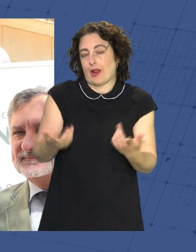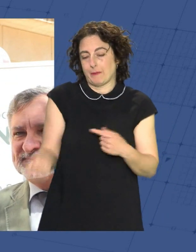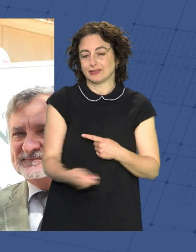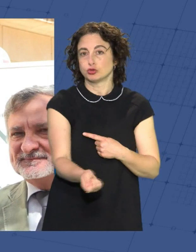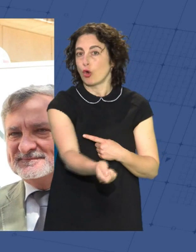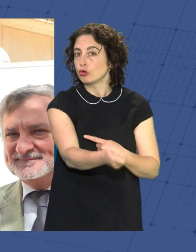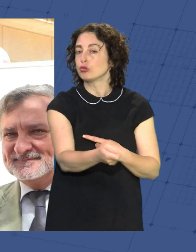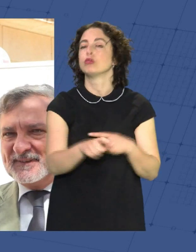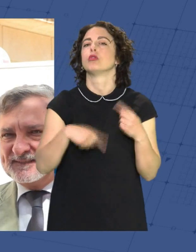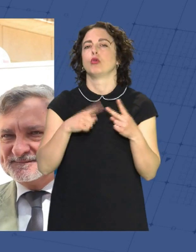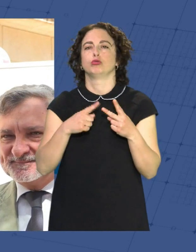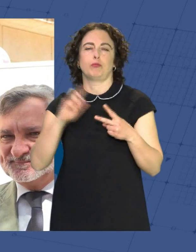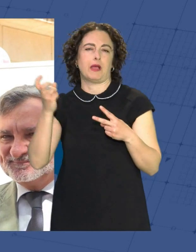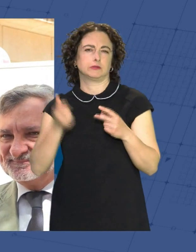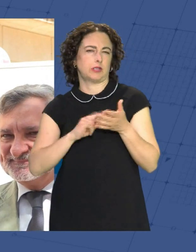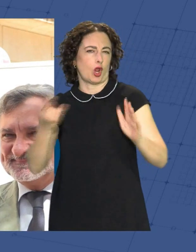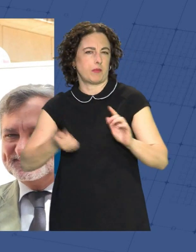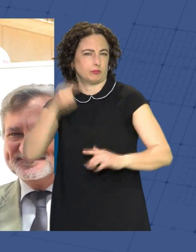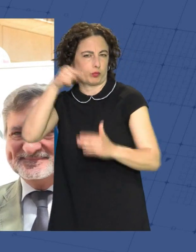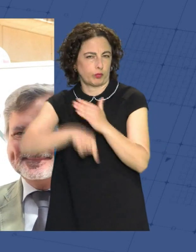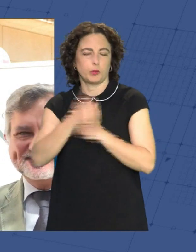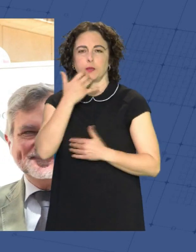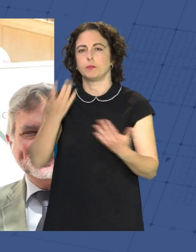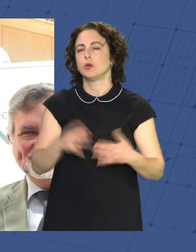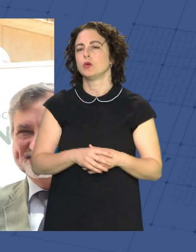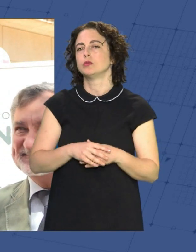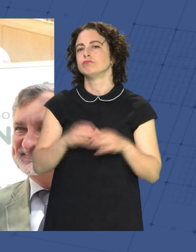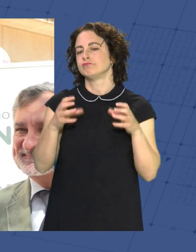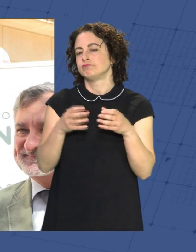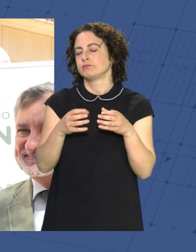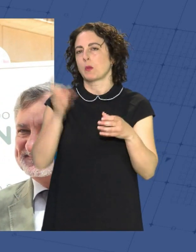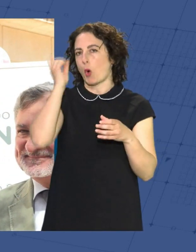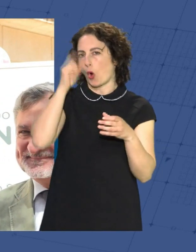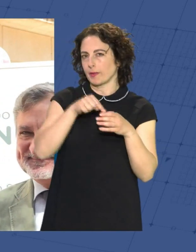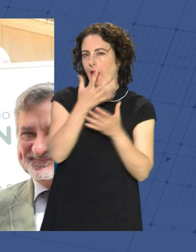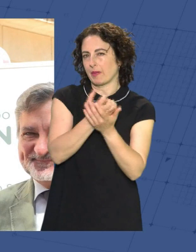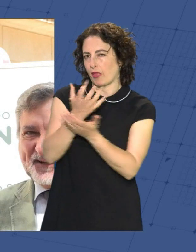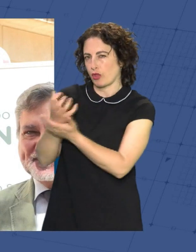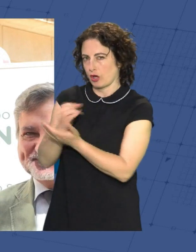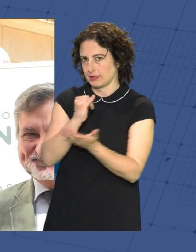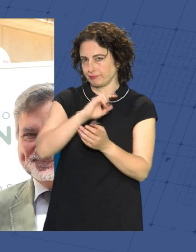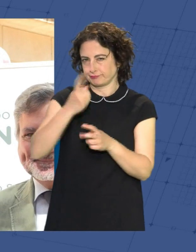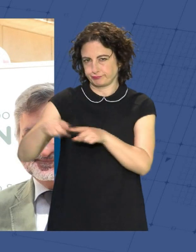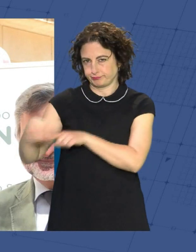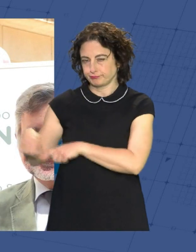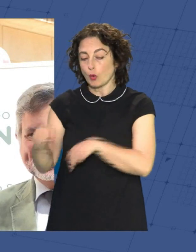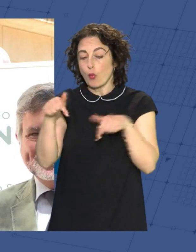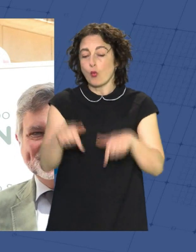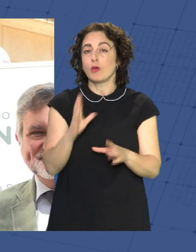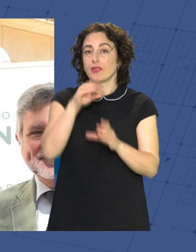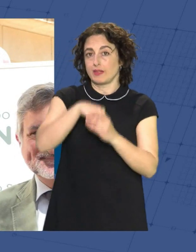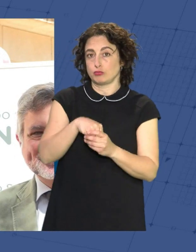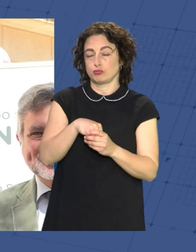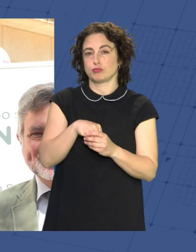hasta elementos mucho más ambiciosos, más tecnológicos, como pueda ser un dispositivo móvil y distintas aplicaciones. Entonces, hoy, dentro de